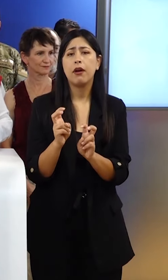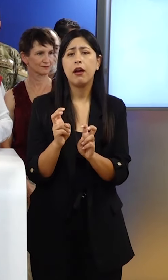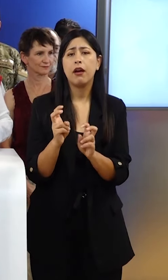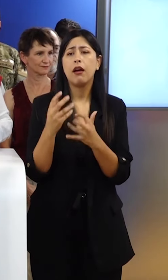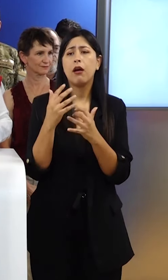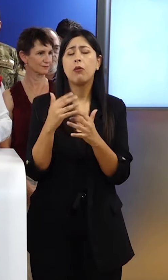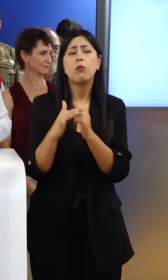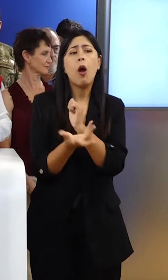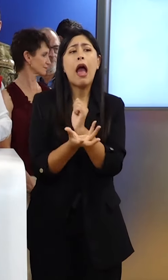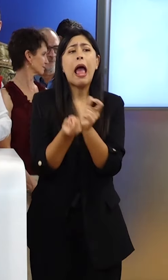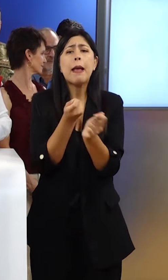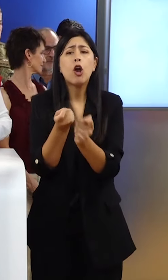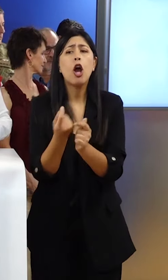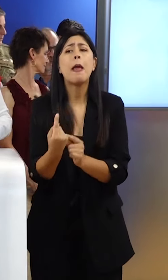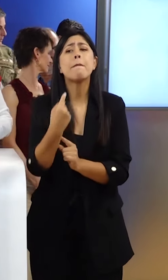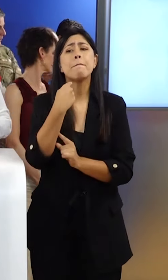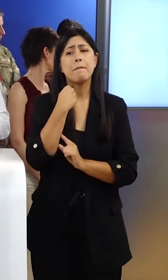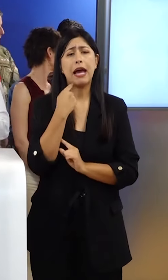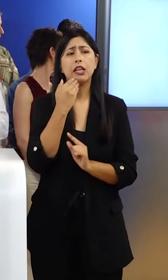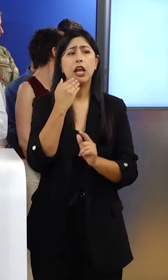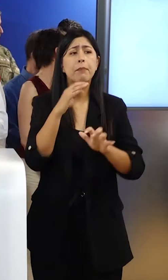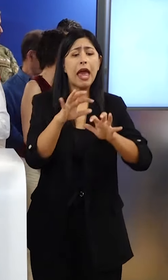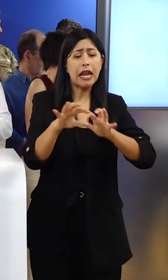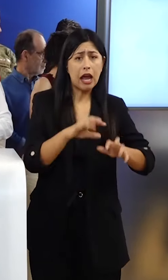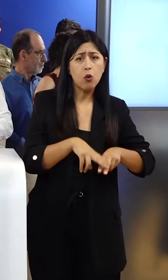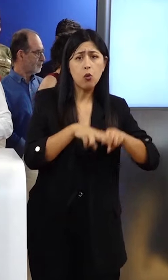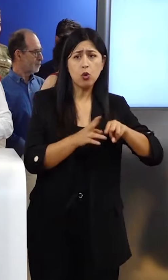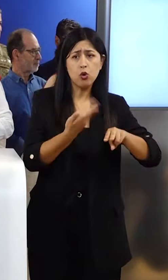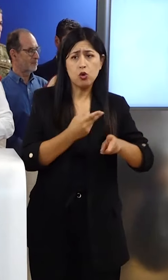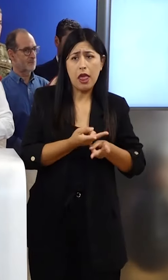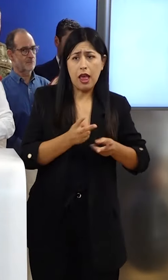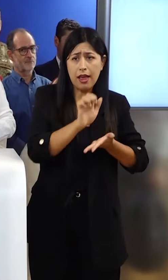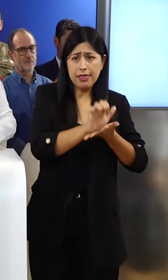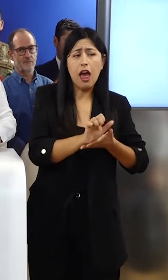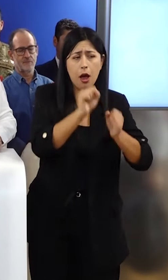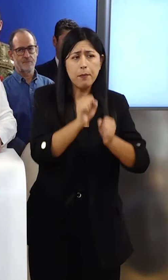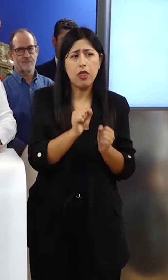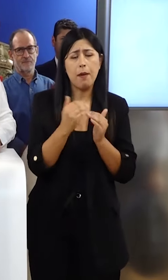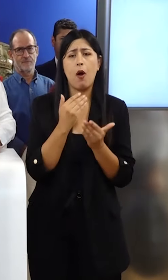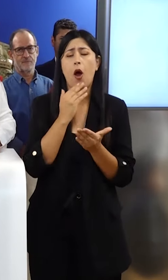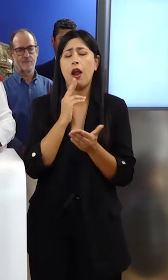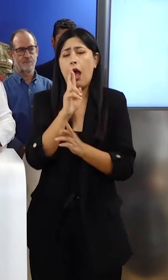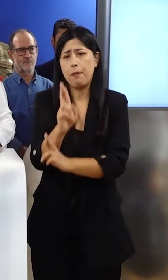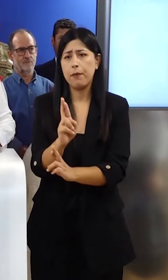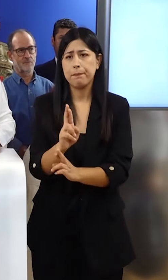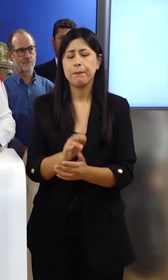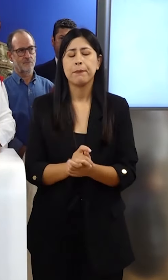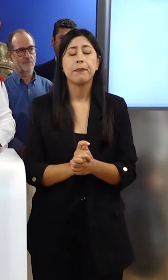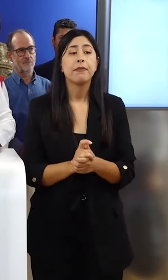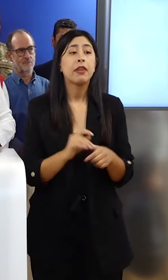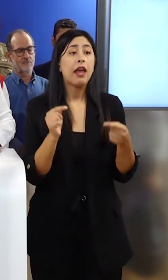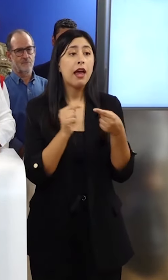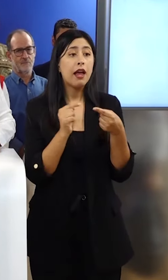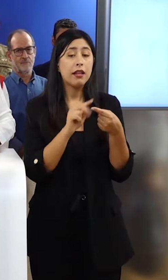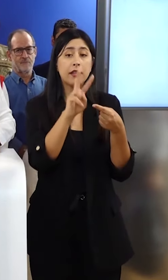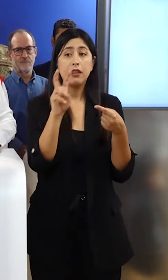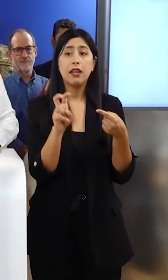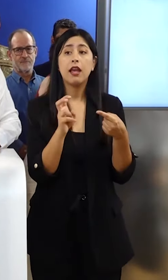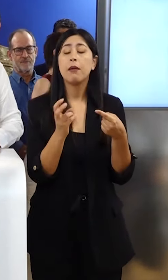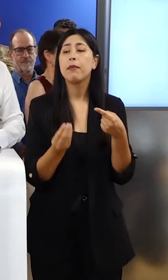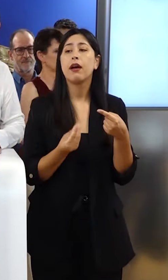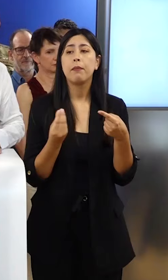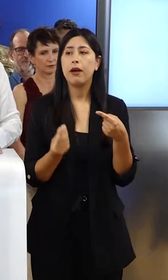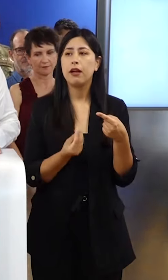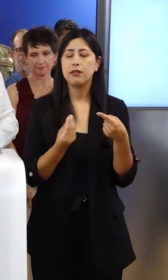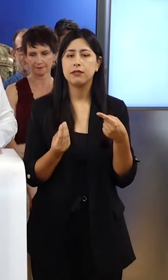impacto económico del desastre y los recursos públicos para enfrentarlo eh respecto al primer punto eh